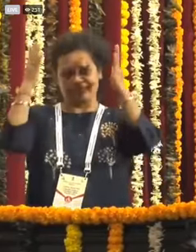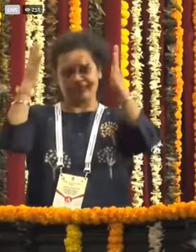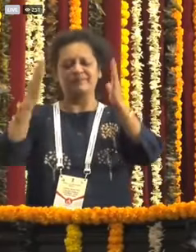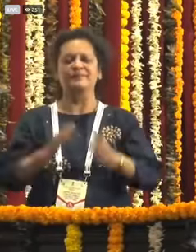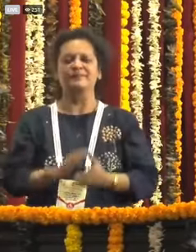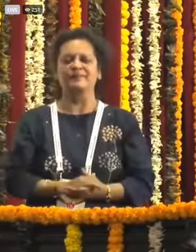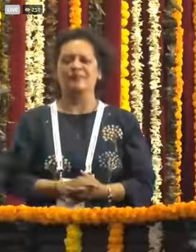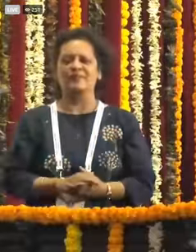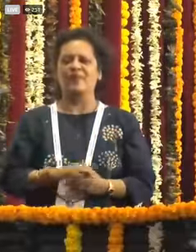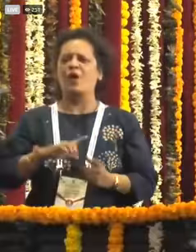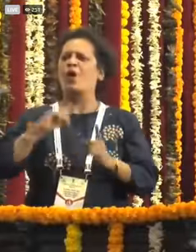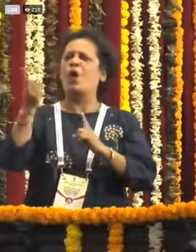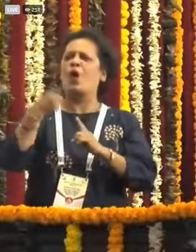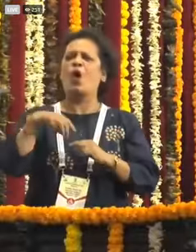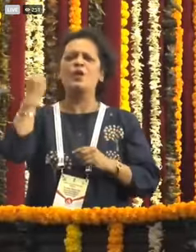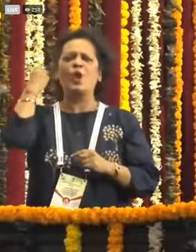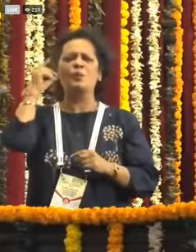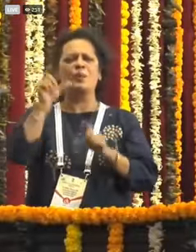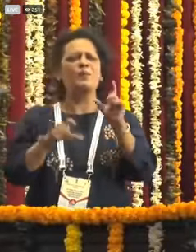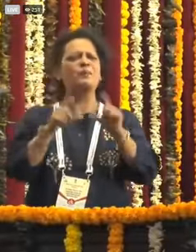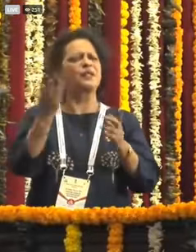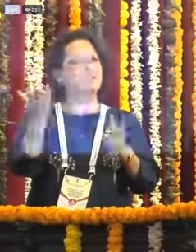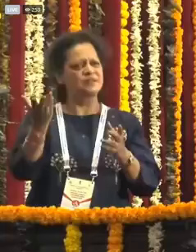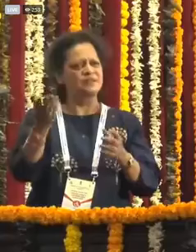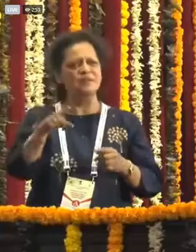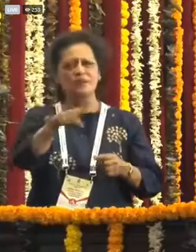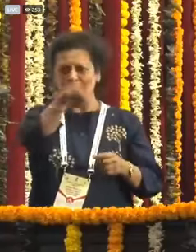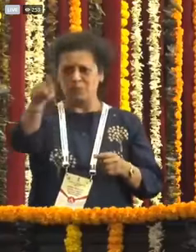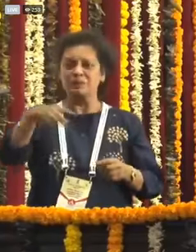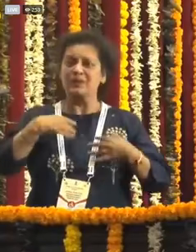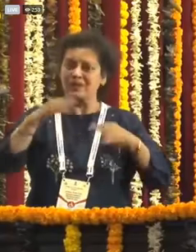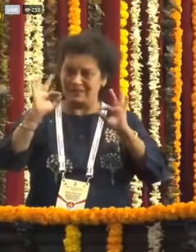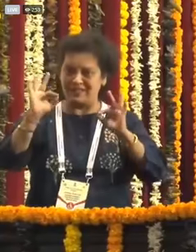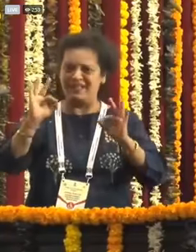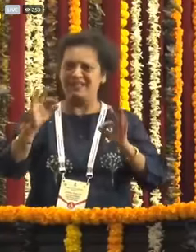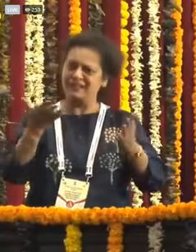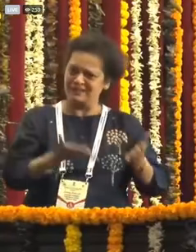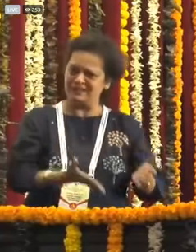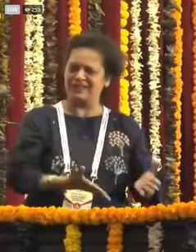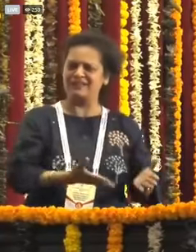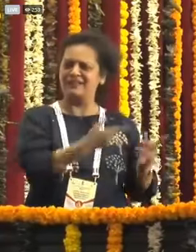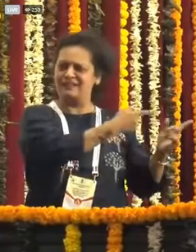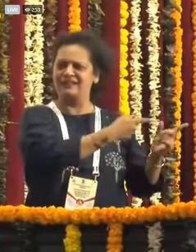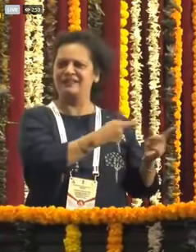आहे, सर्वसामान्यांचं राज्य सर्वसामान्यांच्या हितासाठी स्थापन झालेलं आहे.